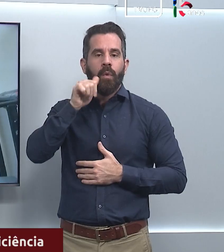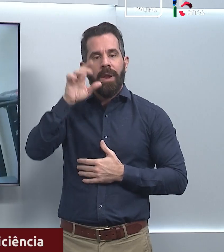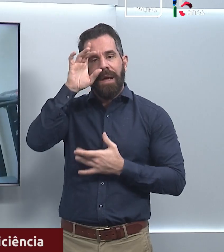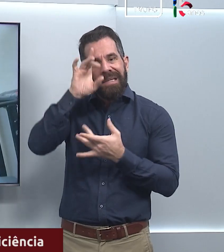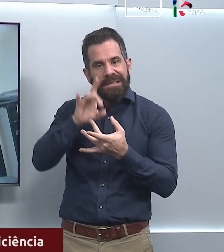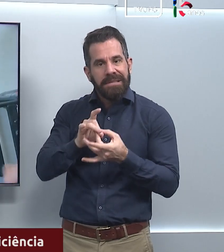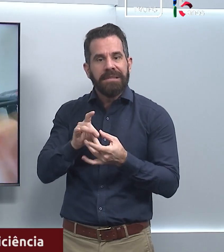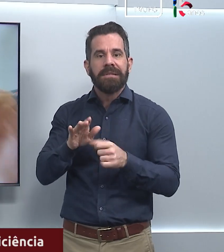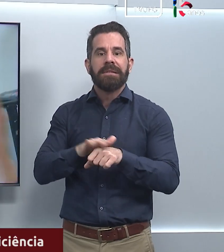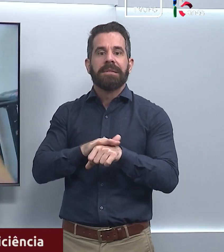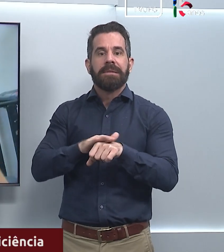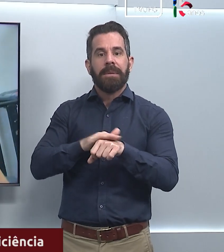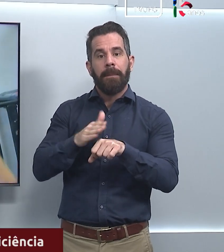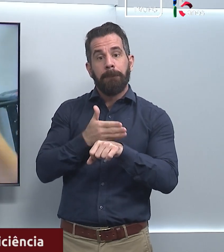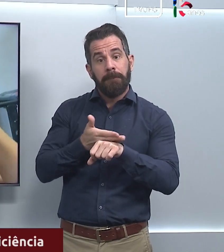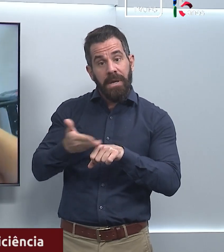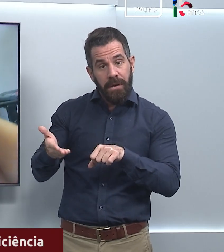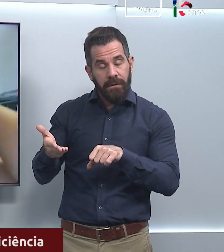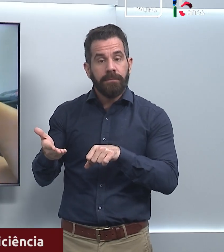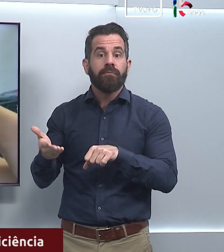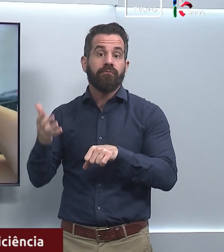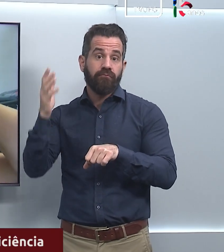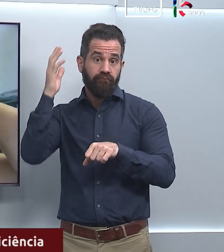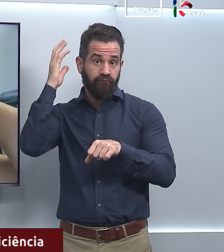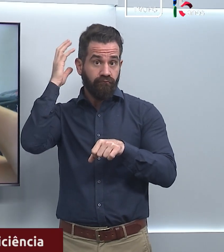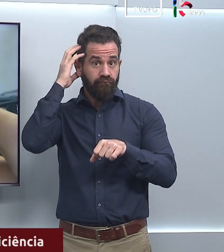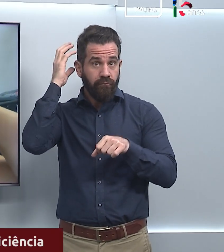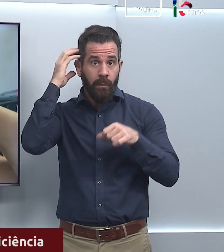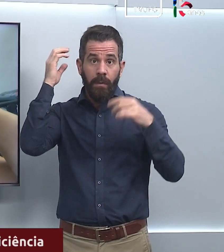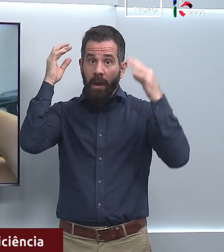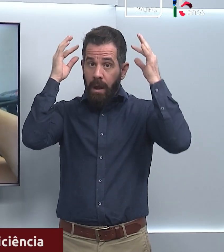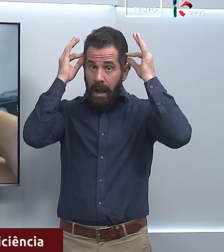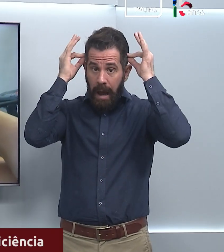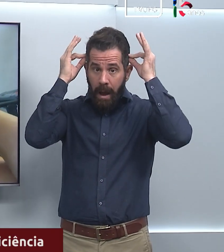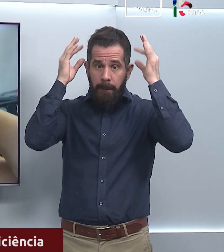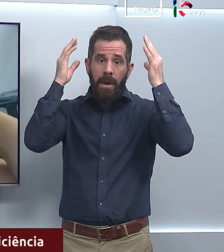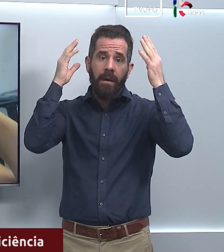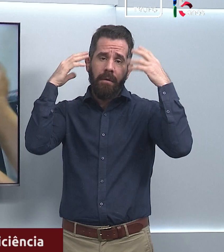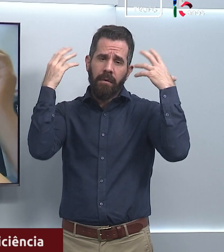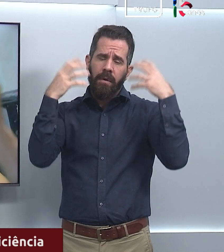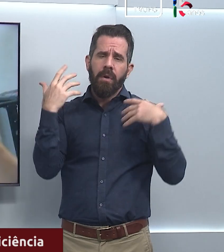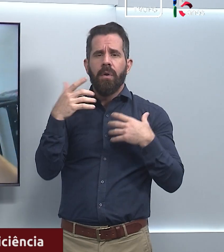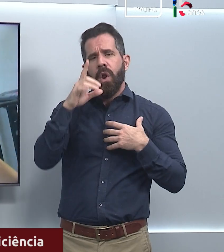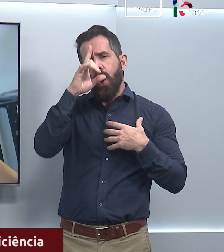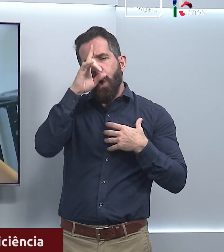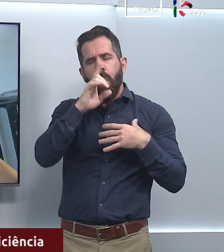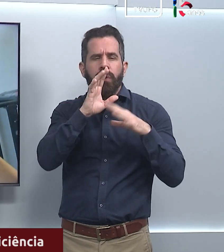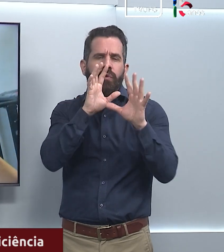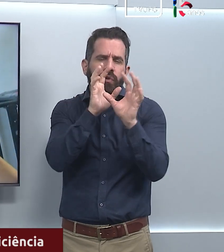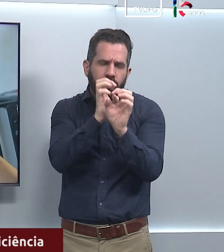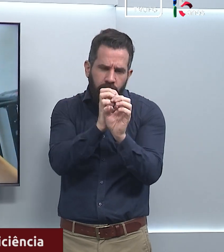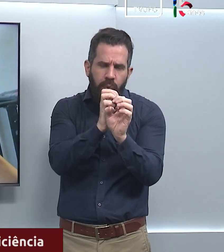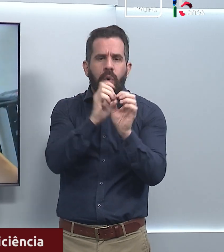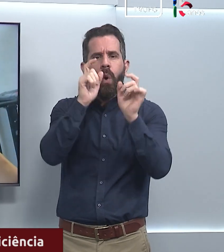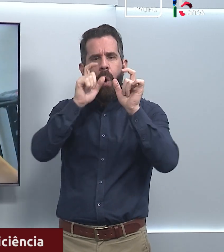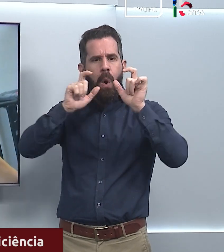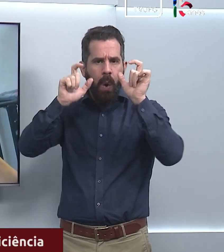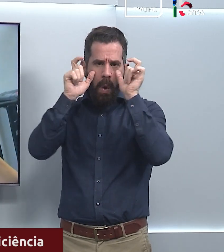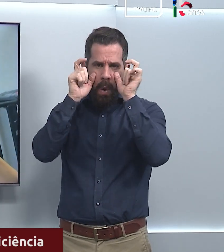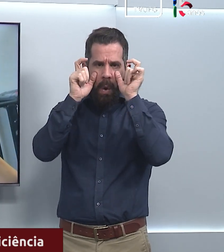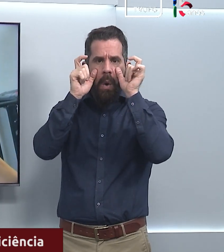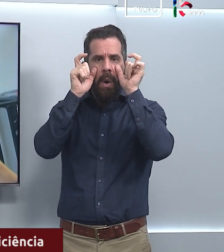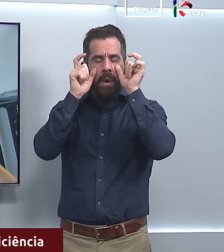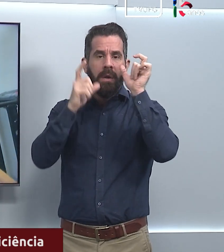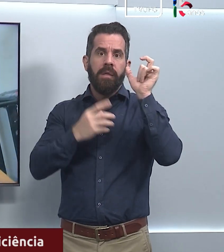cis, branca, tenho os cabelos loiro escuro, uso óculos escuros de